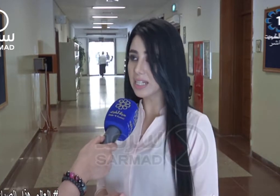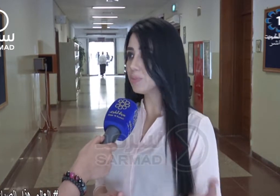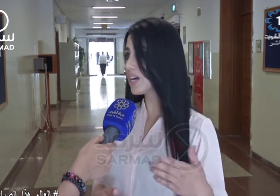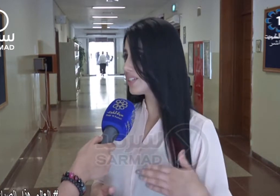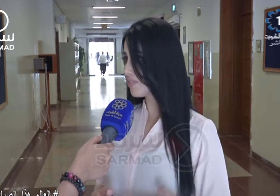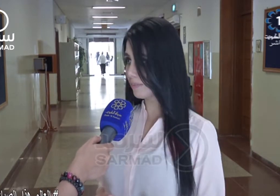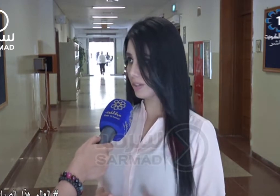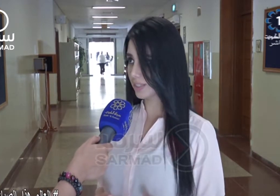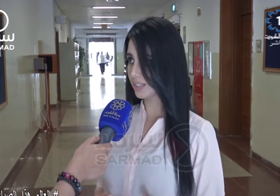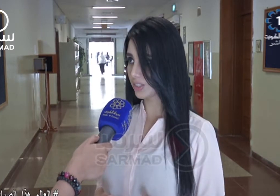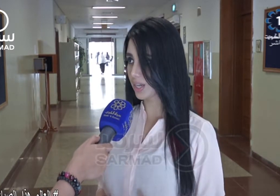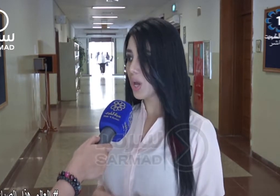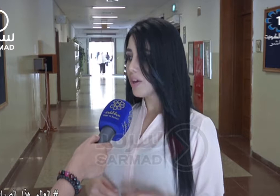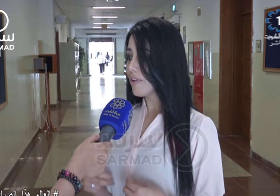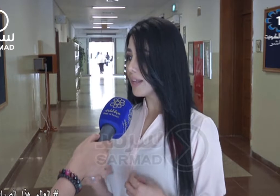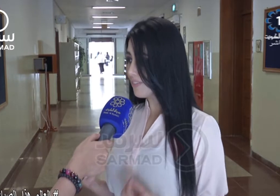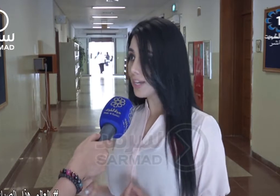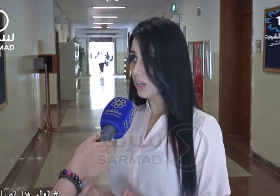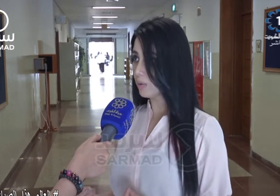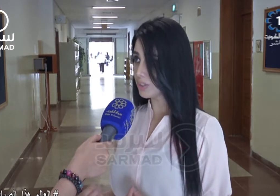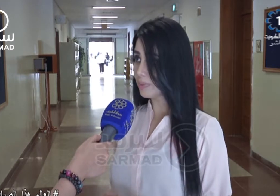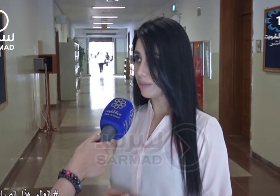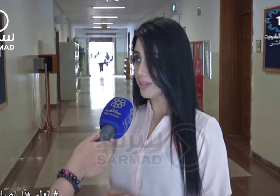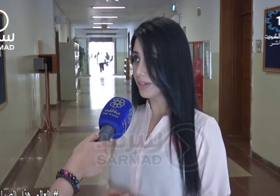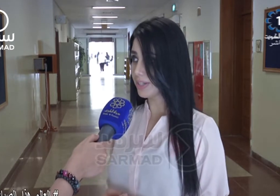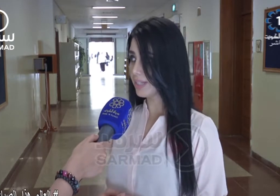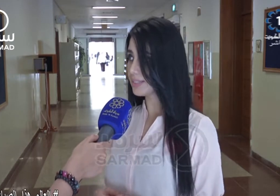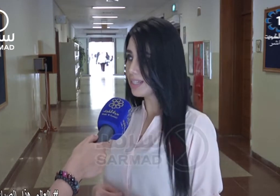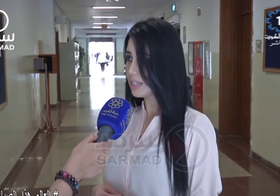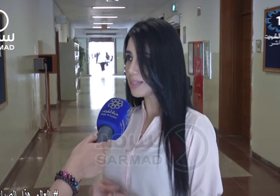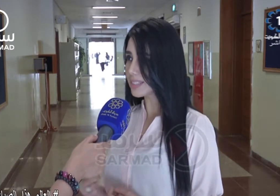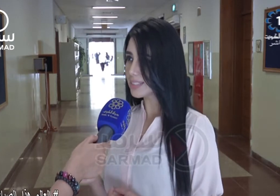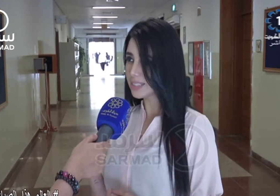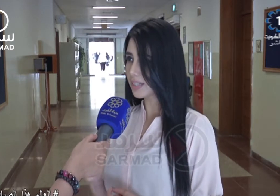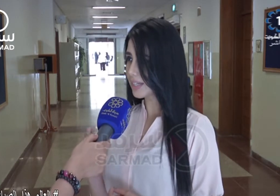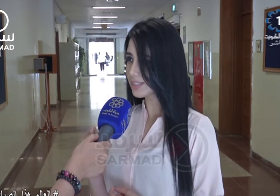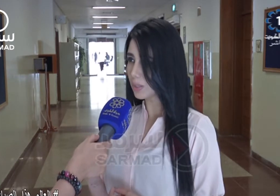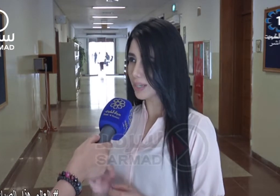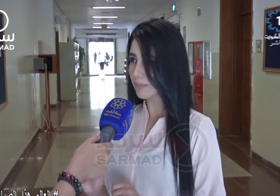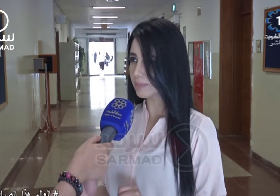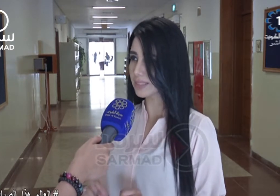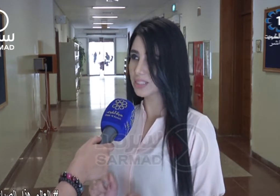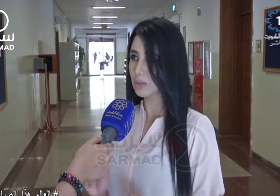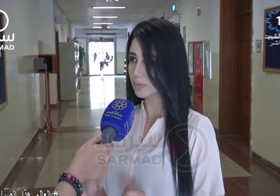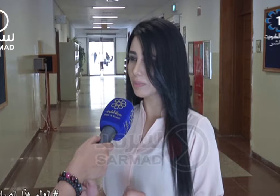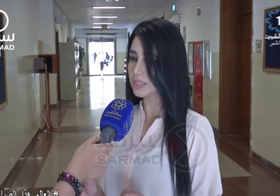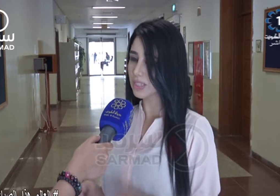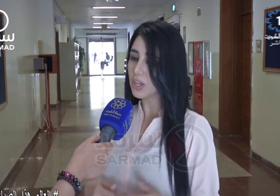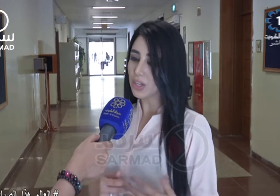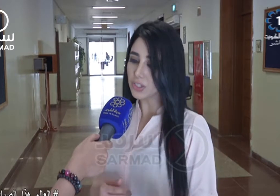مو قادر يفهم لغة الإشارة، فلفتة حلوة وجميلة منا احنا أن نتعلم أساسيات على الأقل حتى لو كلمات بسيطة أو جمل بسيطة شلون